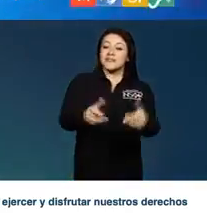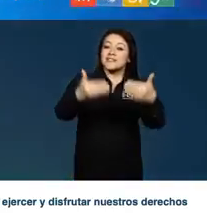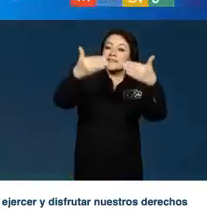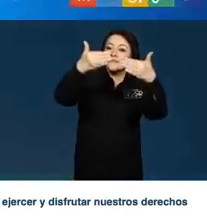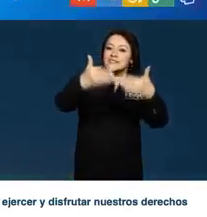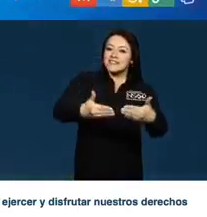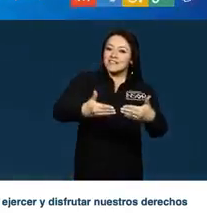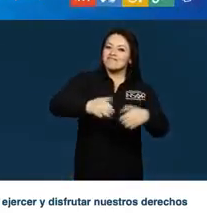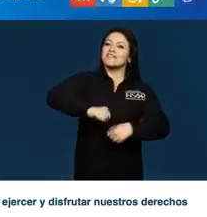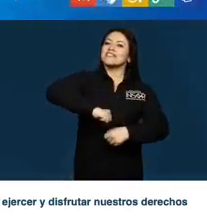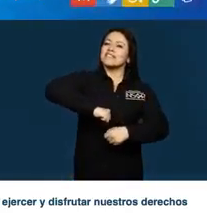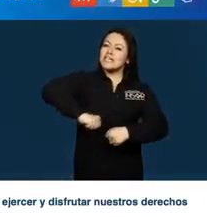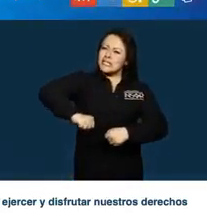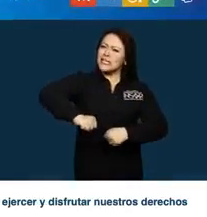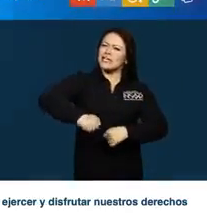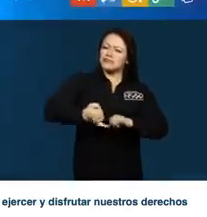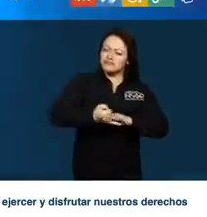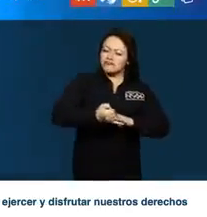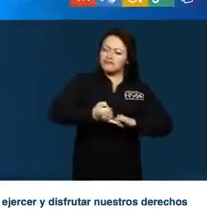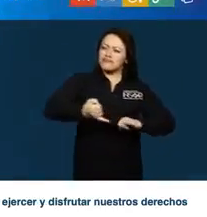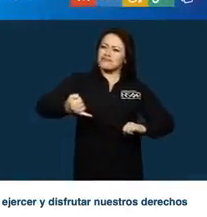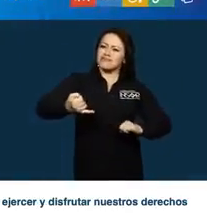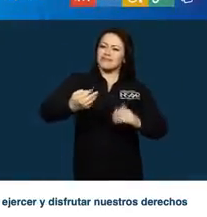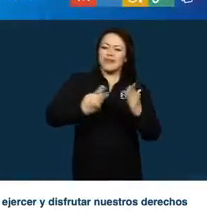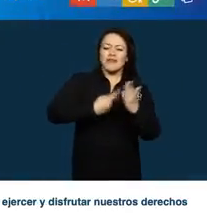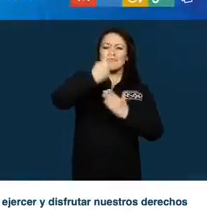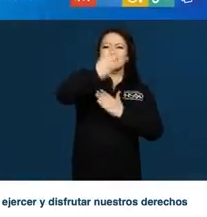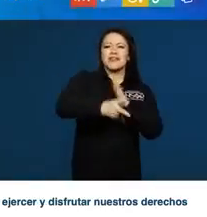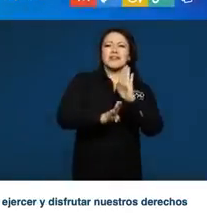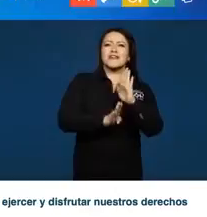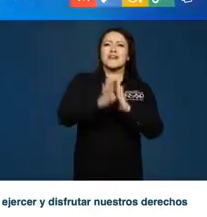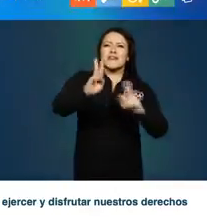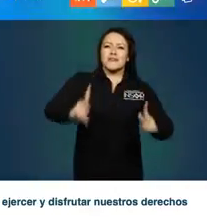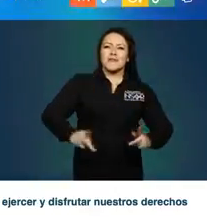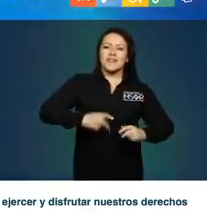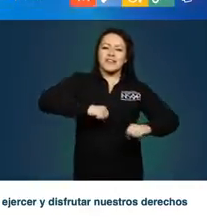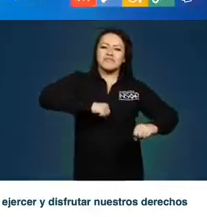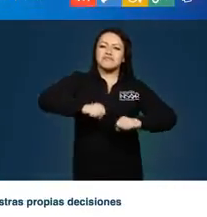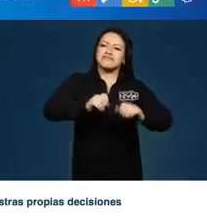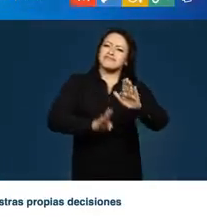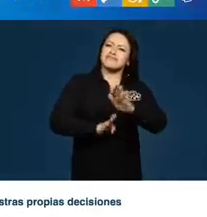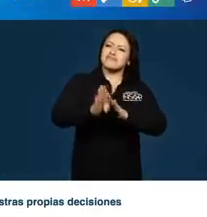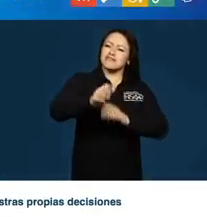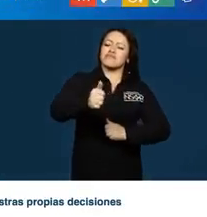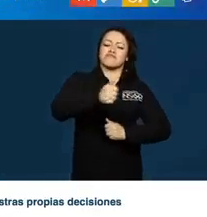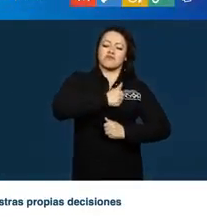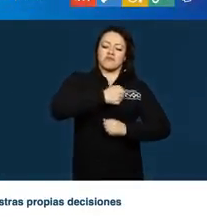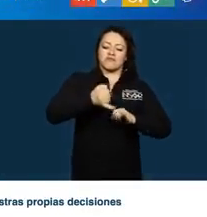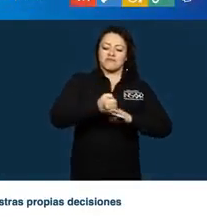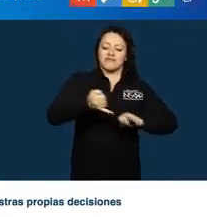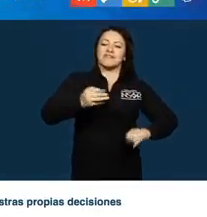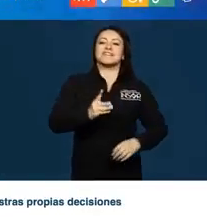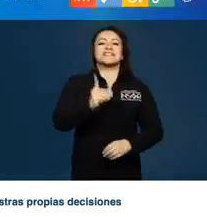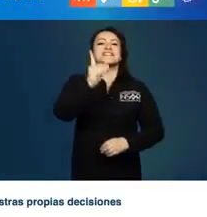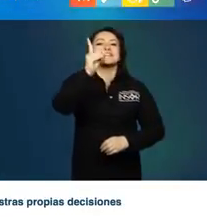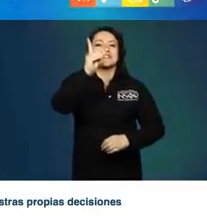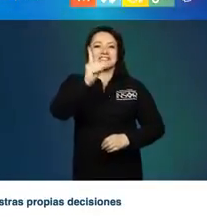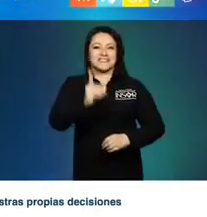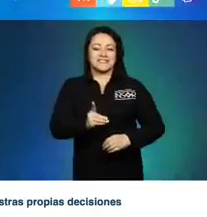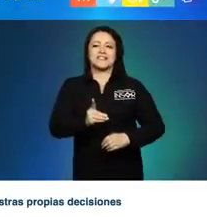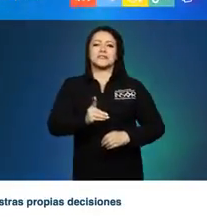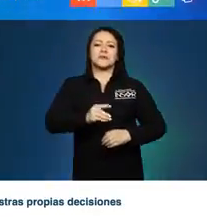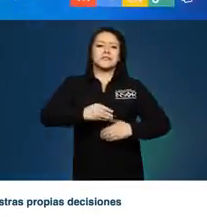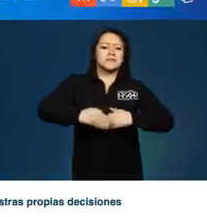con discapacidad podemos ejercer y disfrutar nuestros derechos de forma autónoma y tomar